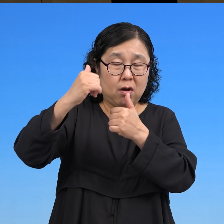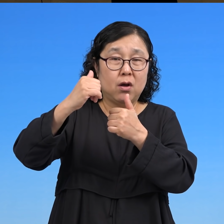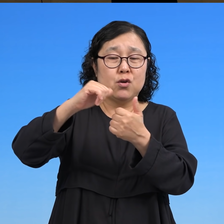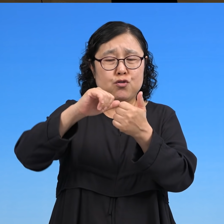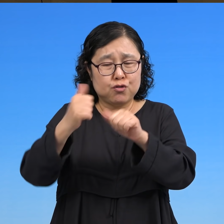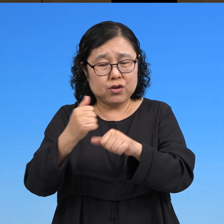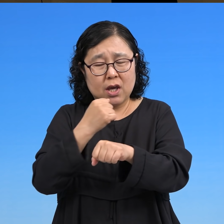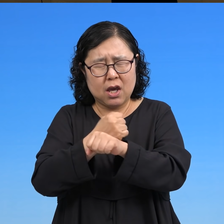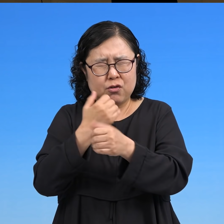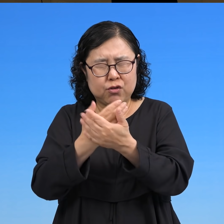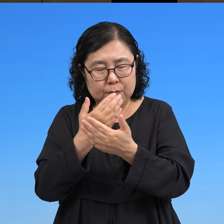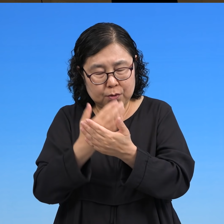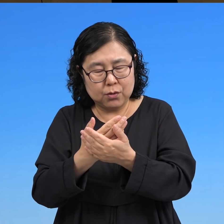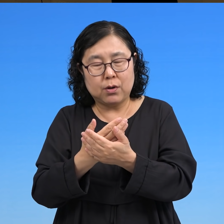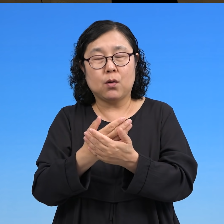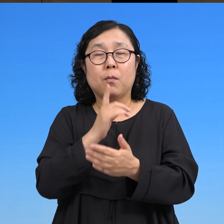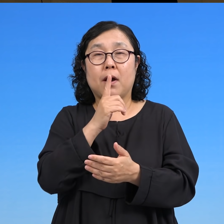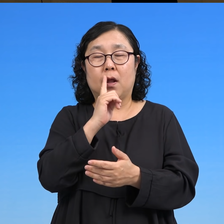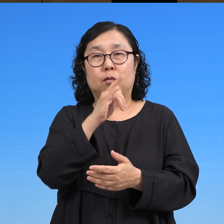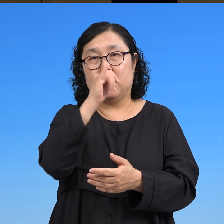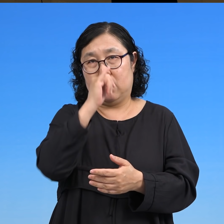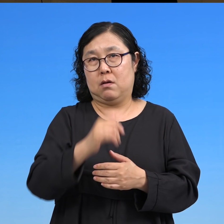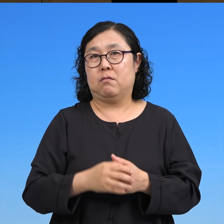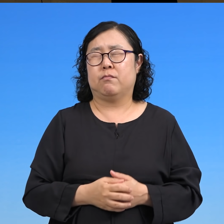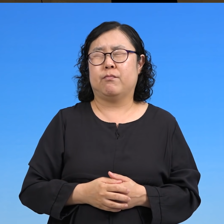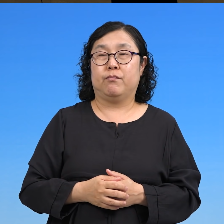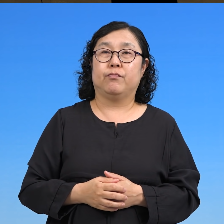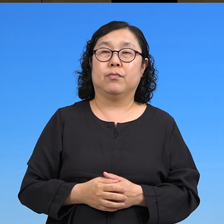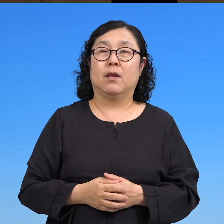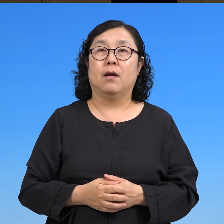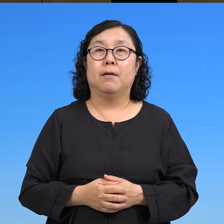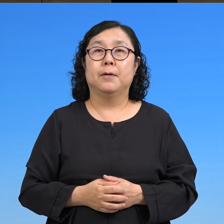거두시옵소서. 죽고 싶다는 거예요.